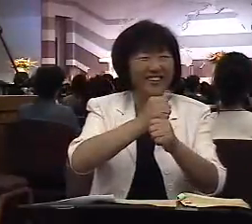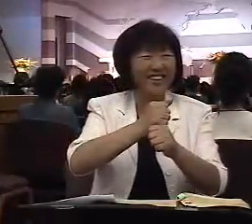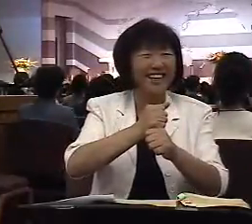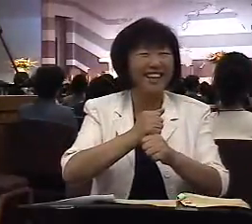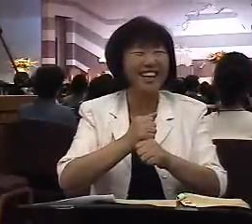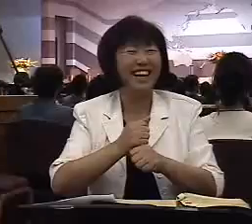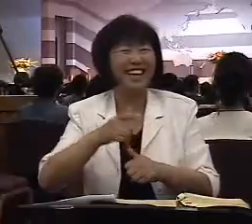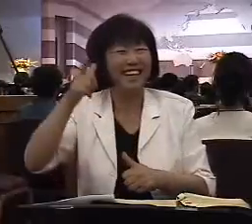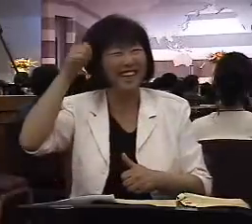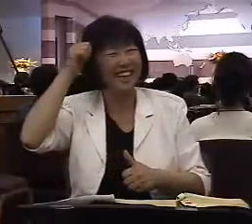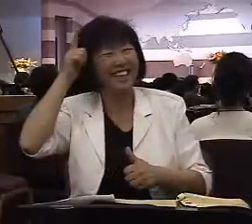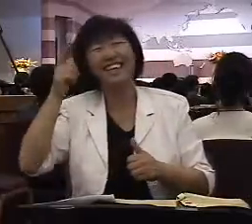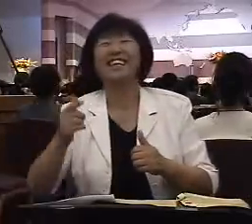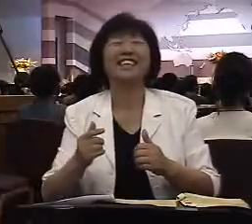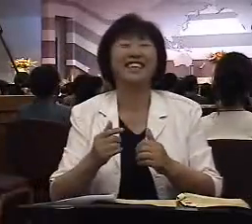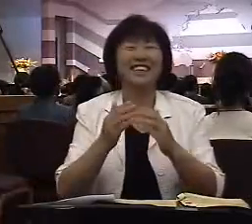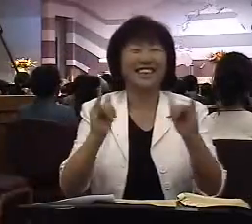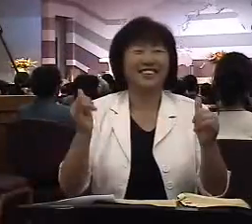네?